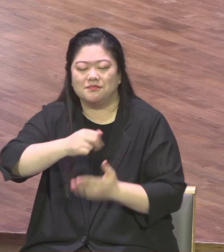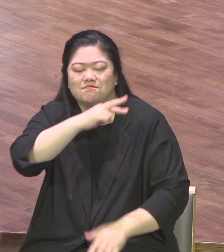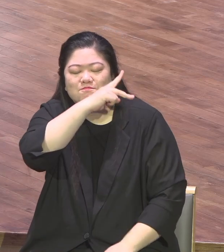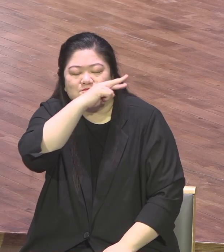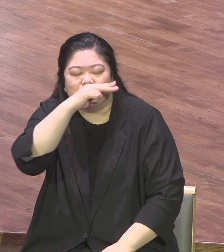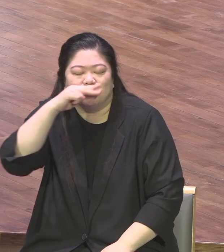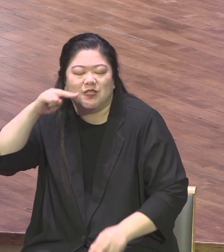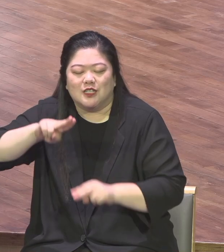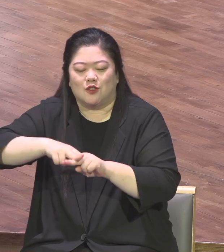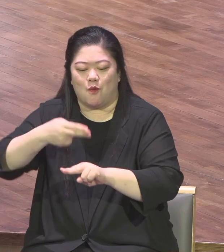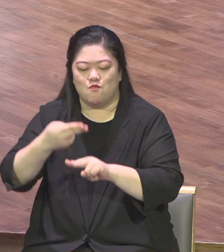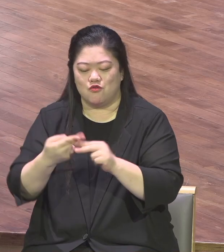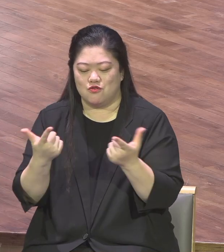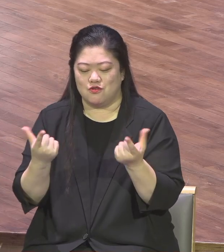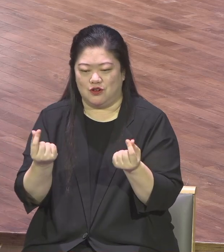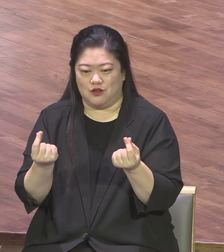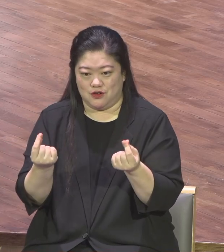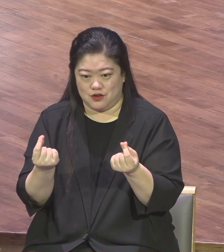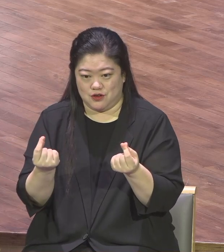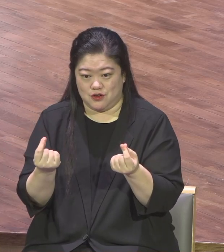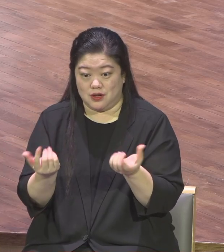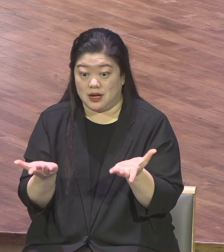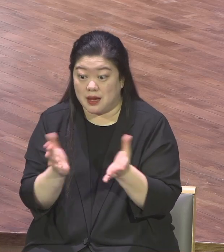향기로운 선물이다.